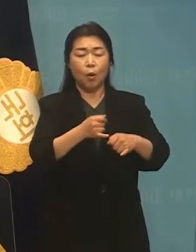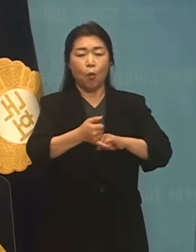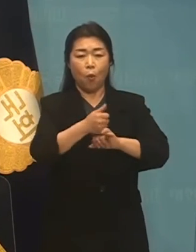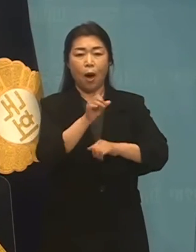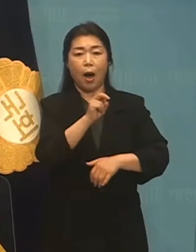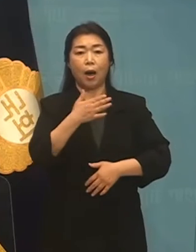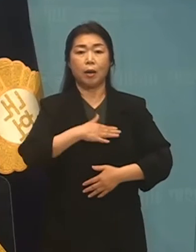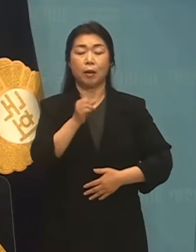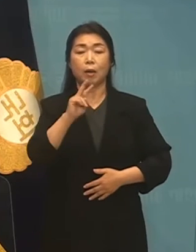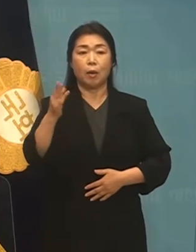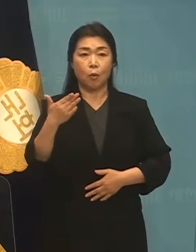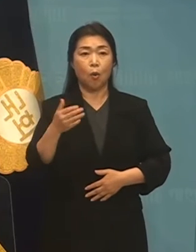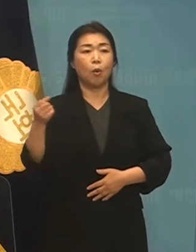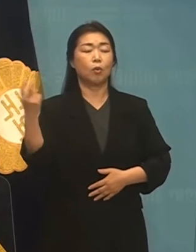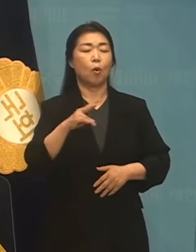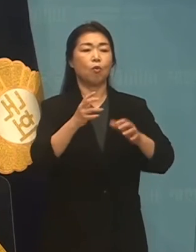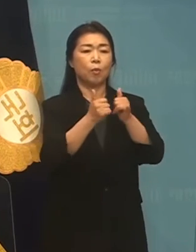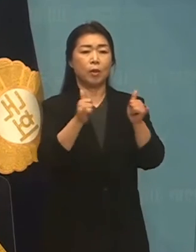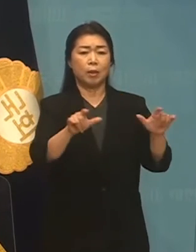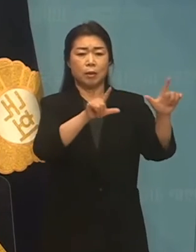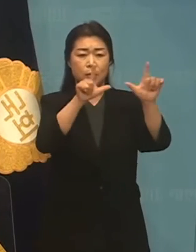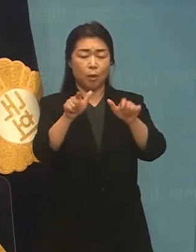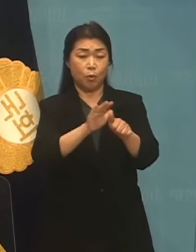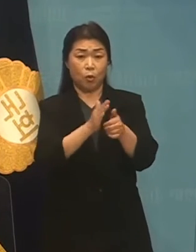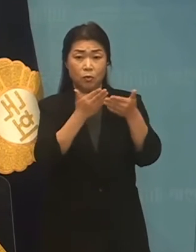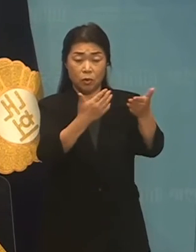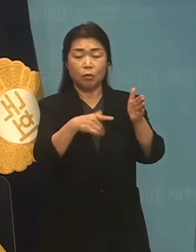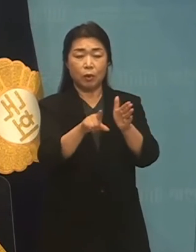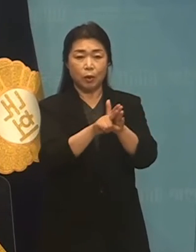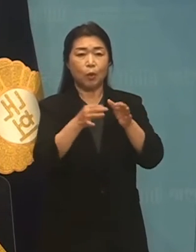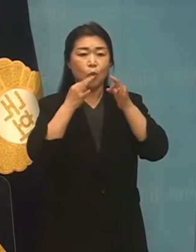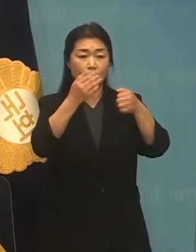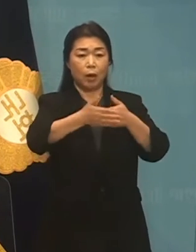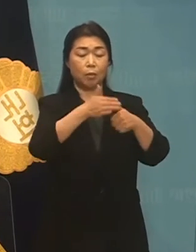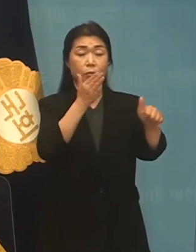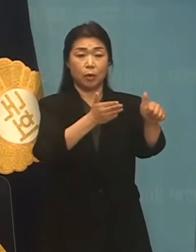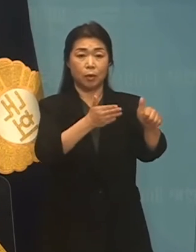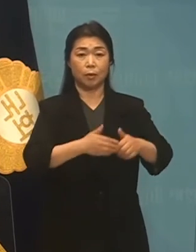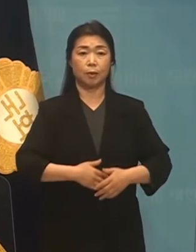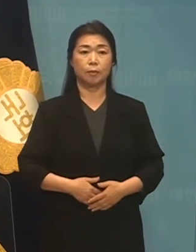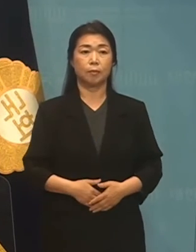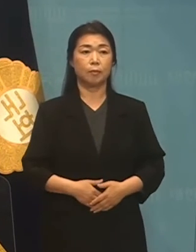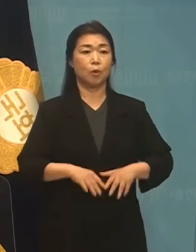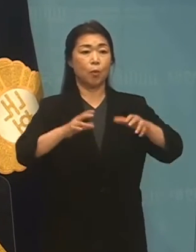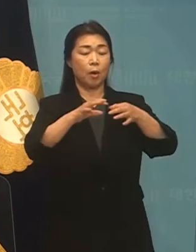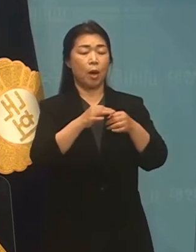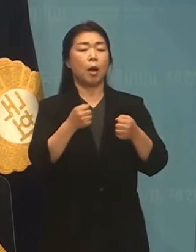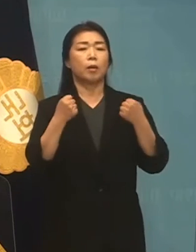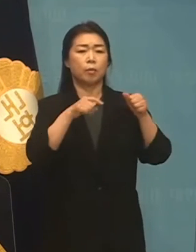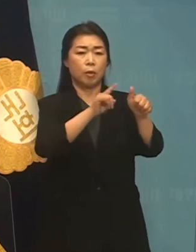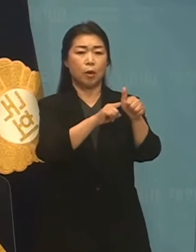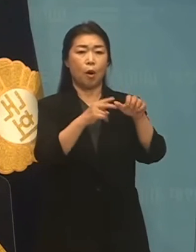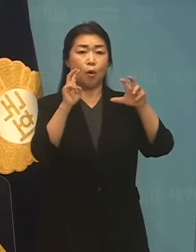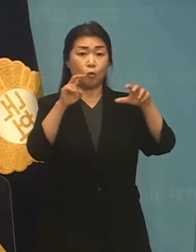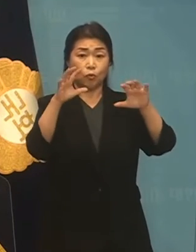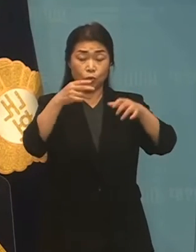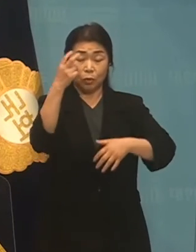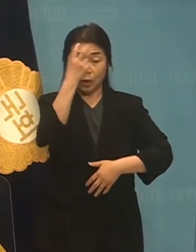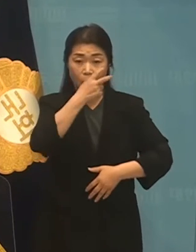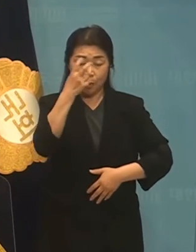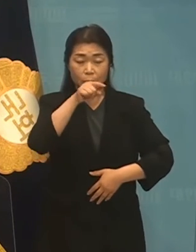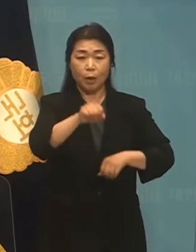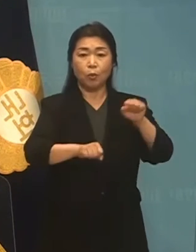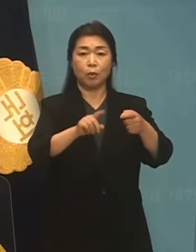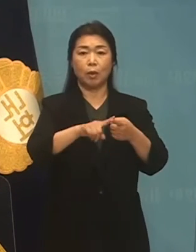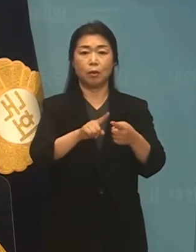국민 삶을 나아지게 하는 민생국감으로 돌아오기를 촉구한다. 그리고 국민의힘 측의 국감을 정경을 장으로 만드는